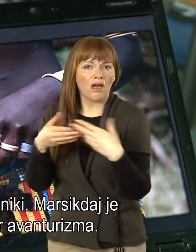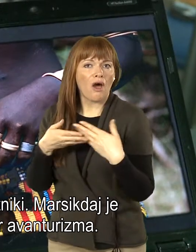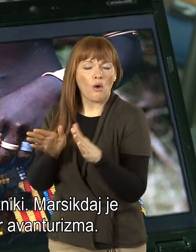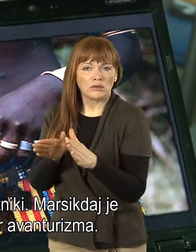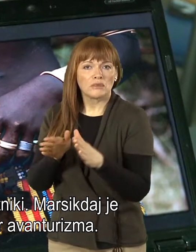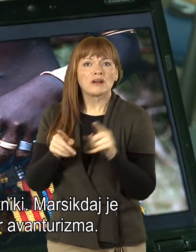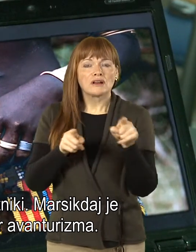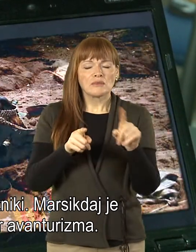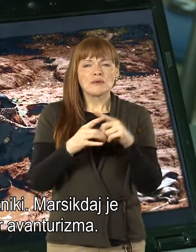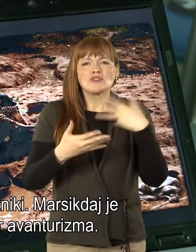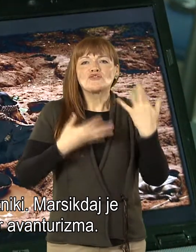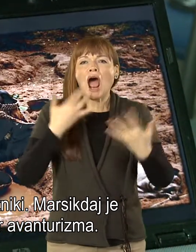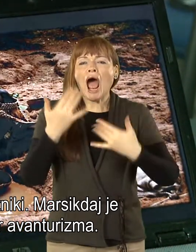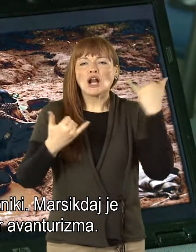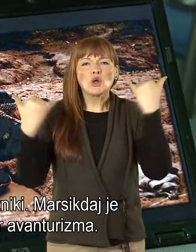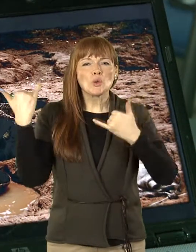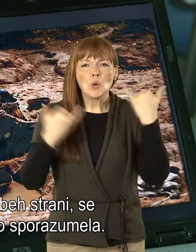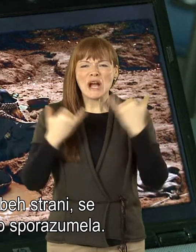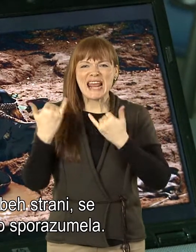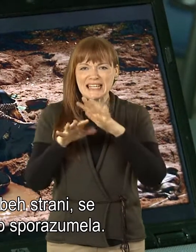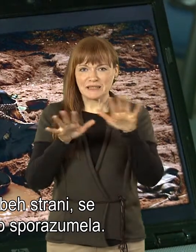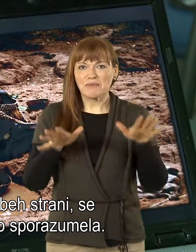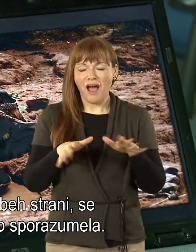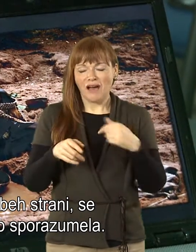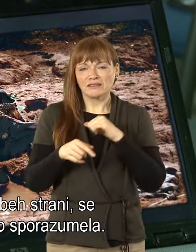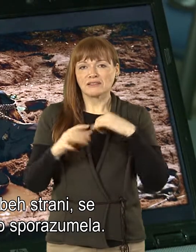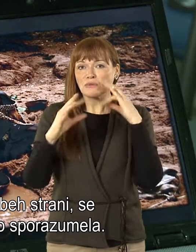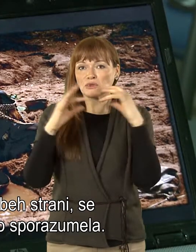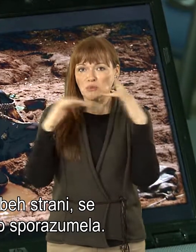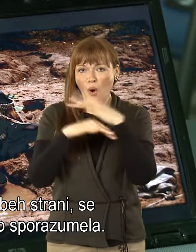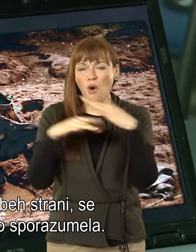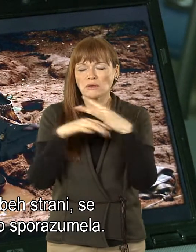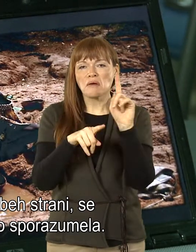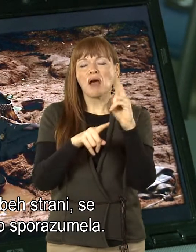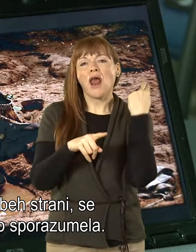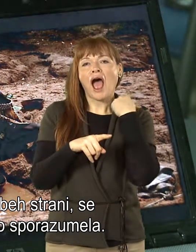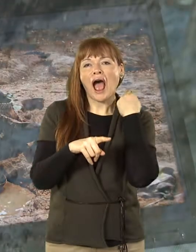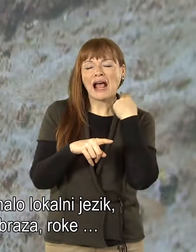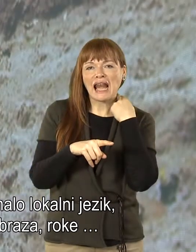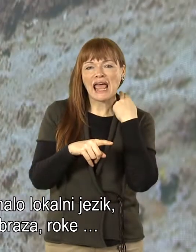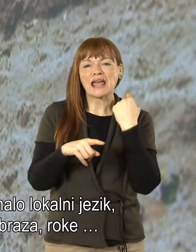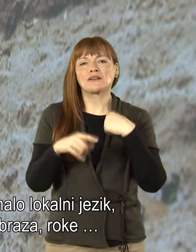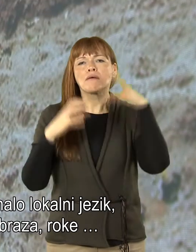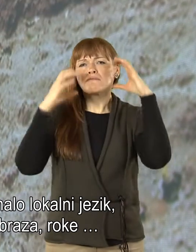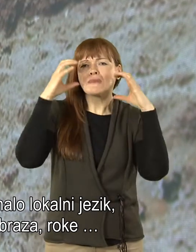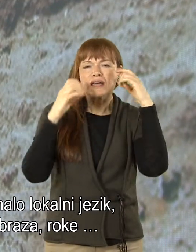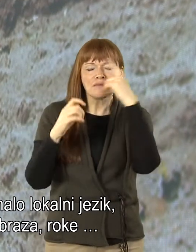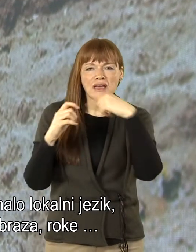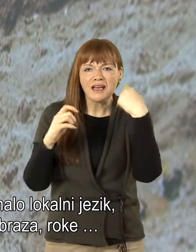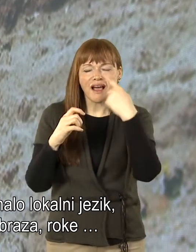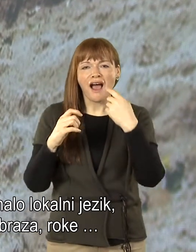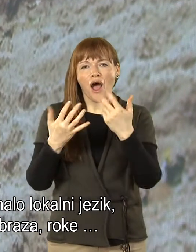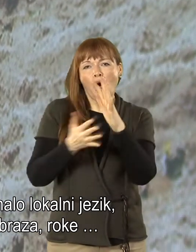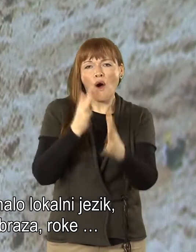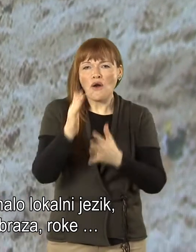tisti pravi čar avanturizma. Če želje z obeh strani se prevede nekako sporazumela. Malo angleško, malo kanje jezik, malo